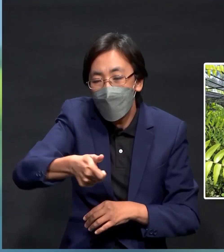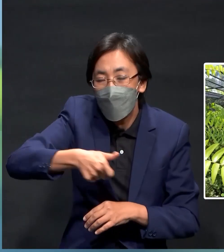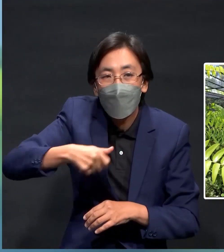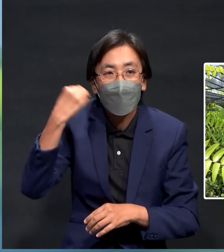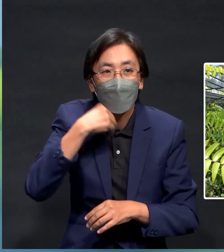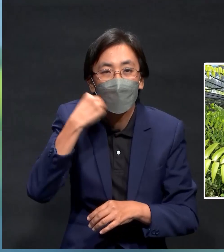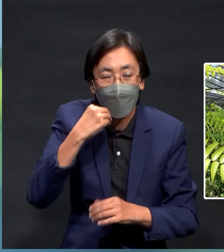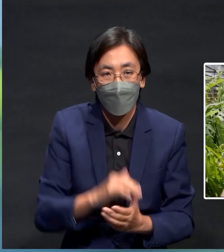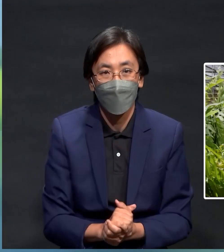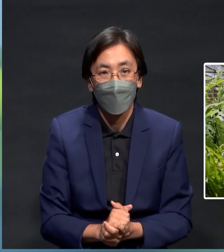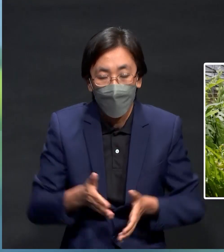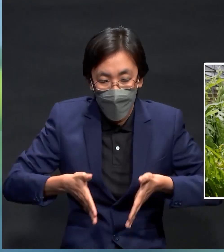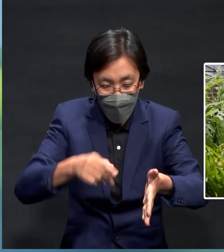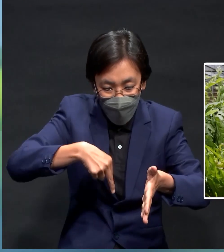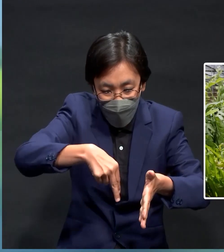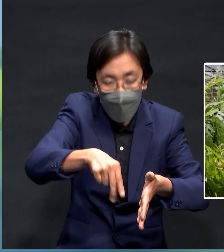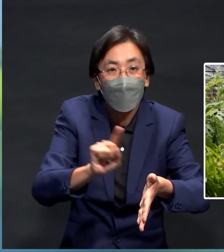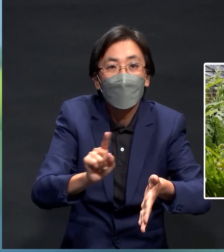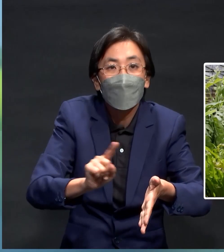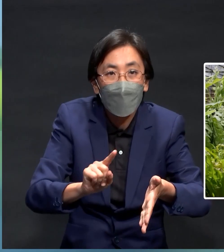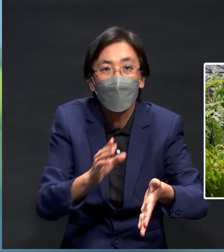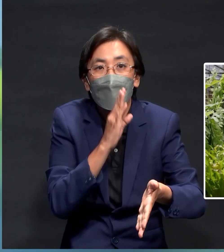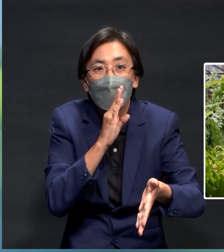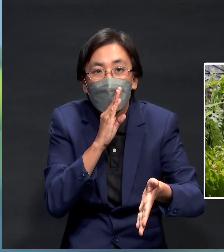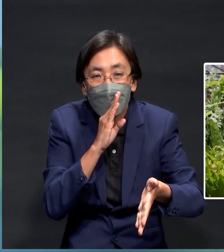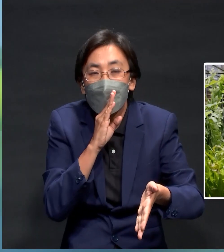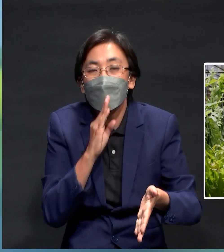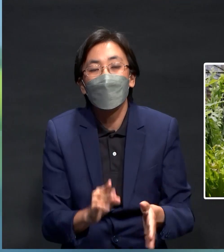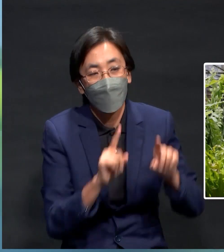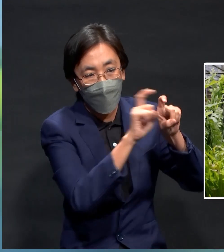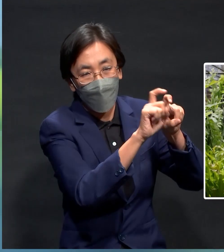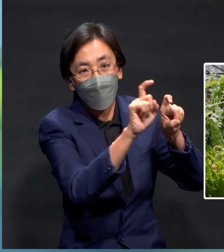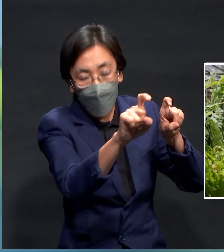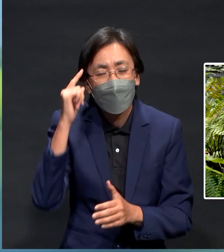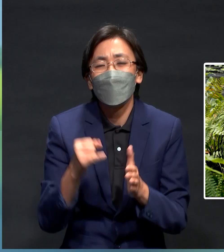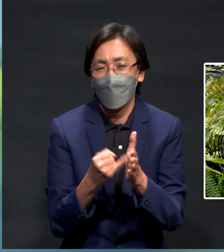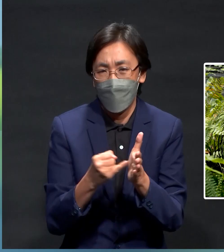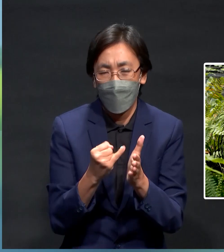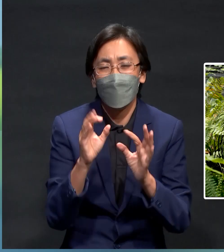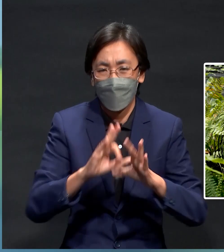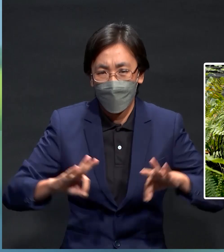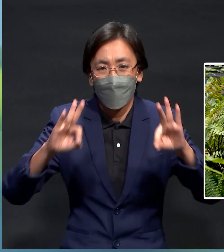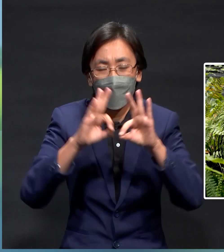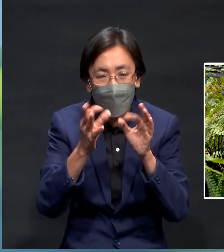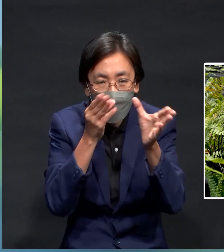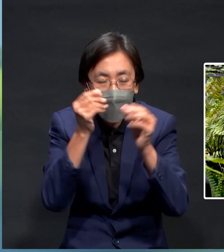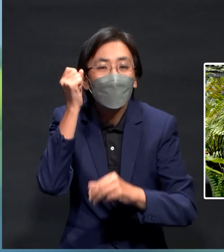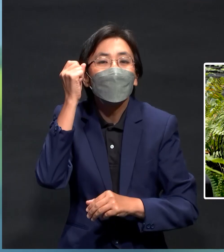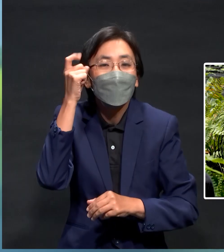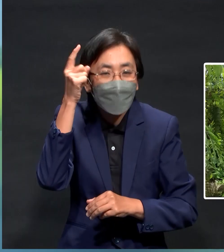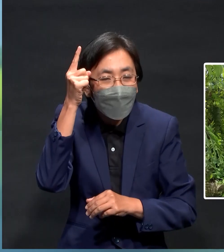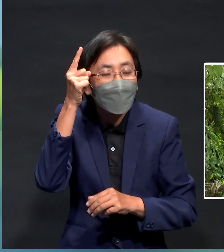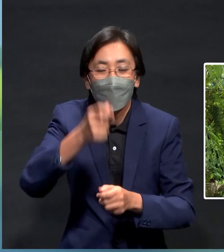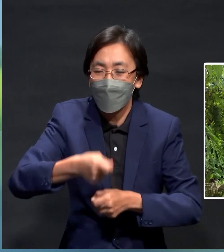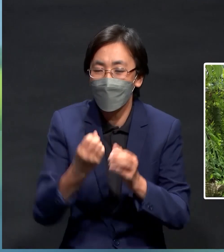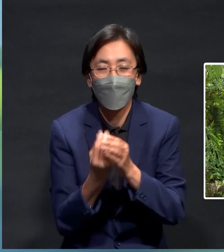ส่รองทางเด็น อยทเห็นร่ไ้เวลาเราเข้ามาแข็งตนมาหรอดูแล้งามจะได้งายอย่นเราไปเดนดูส่วกอการะ